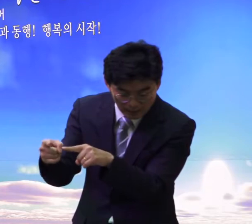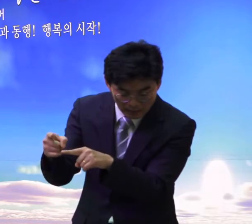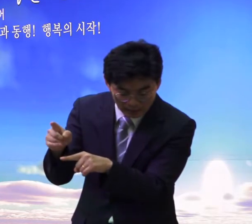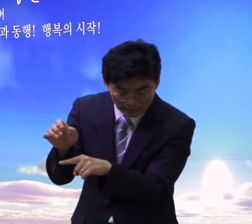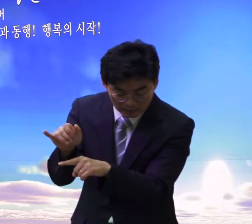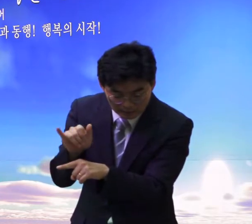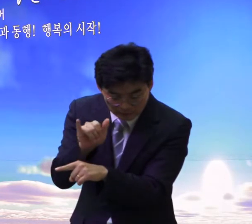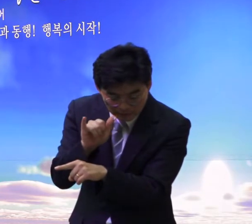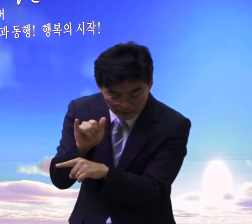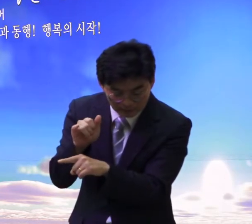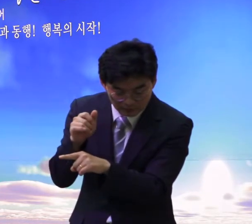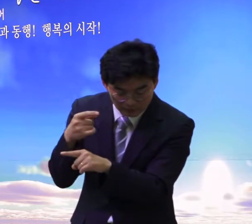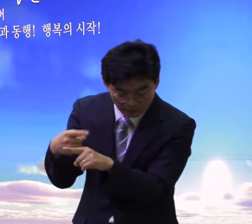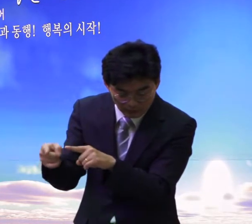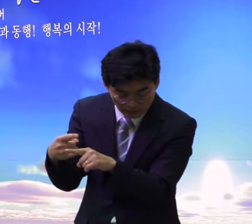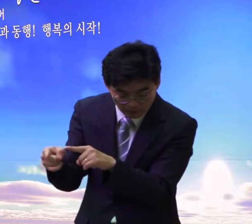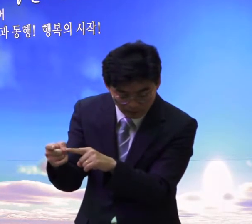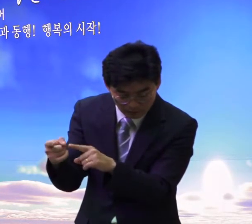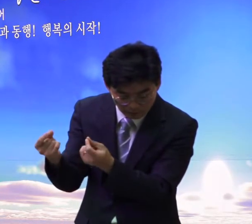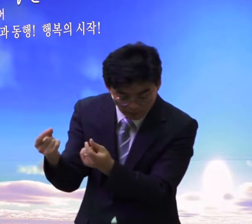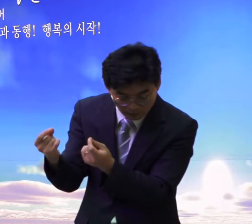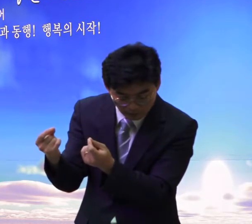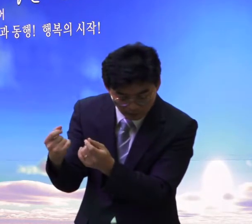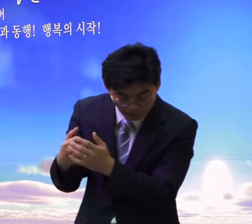혀는 날카로운 칼 같도다.